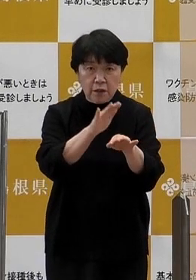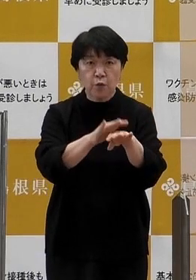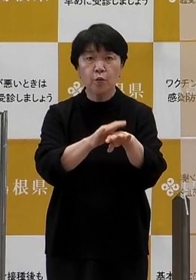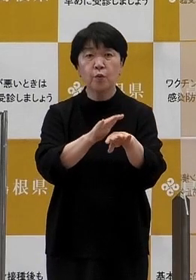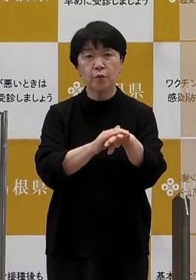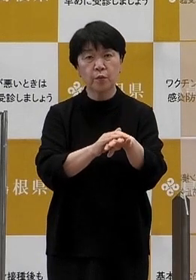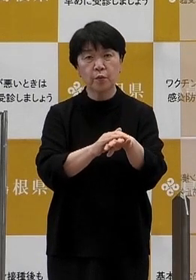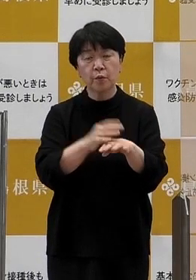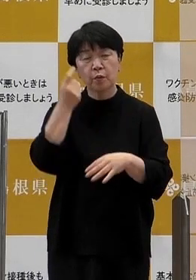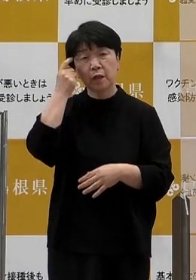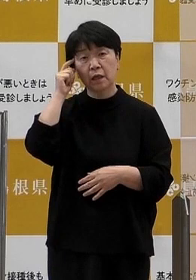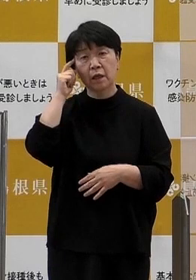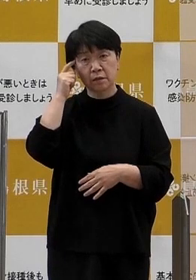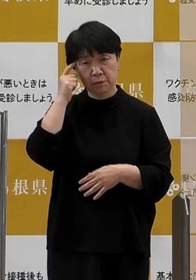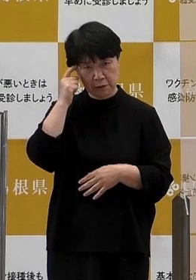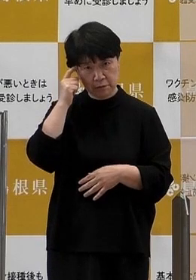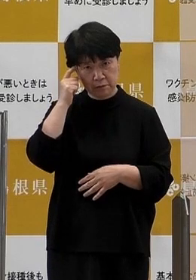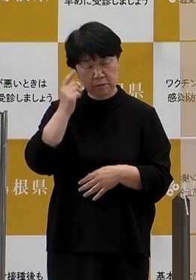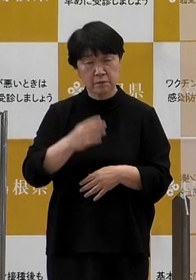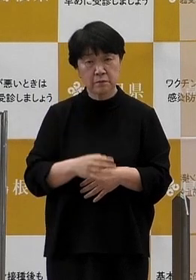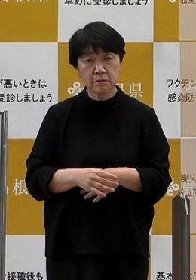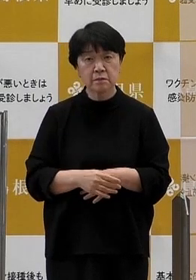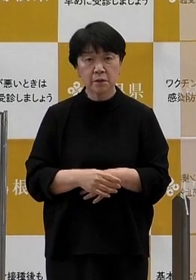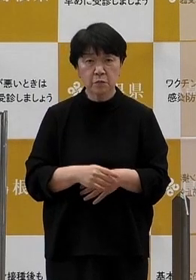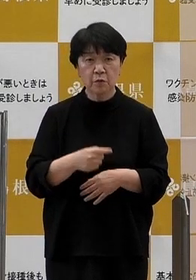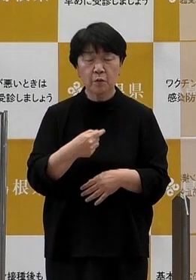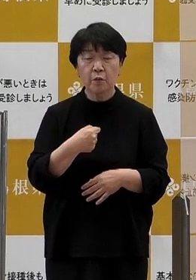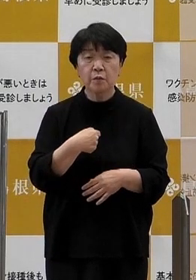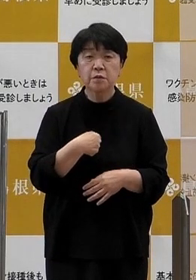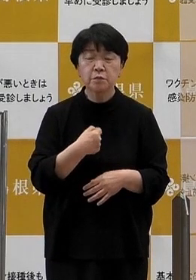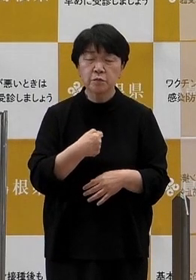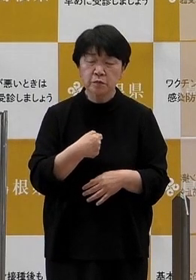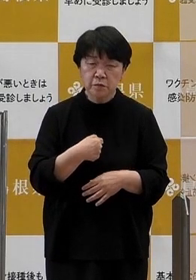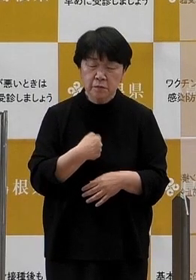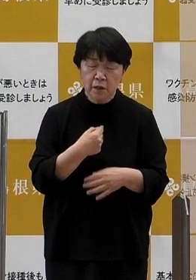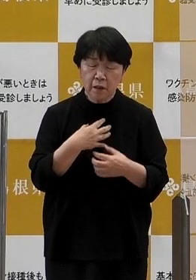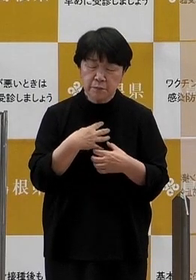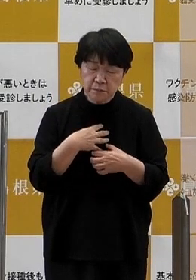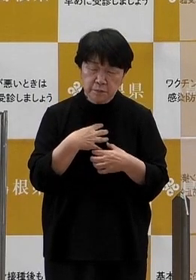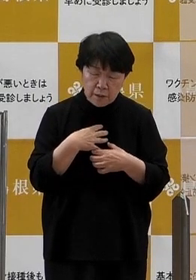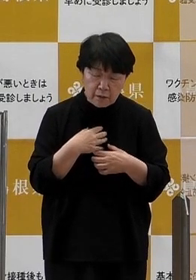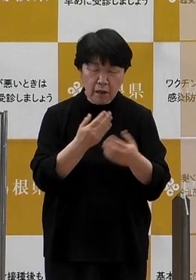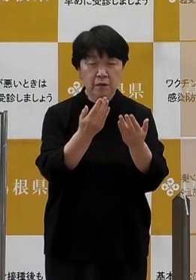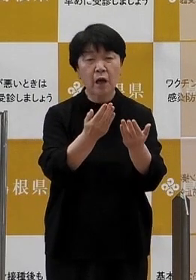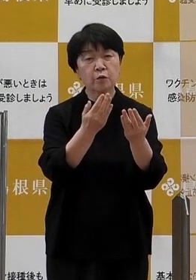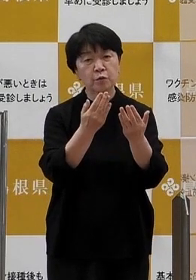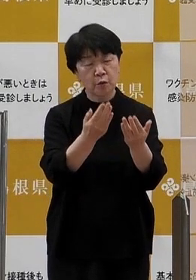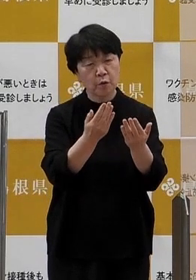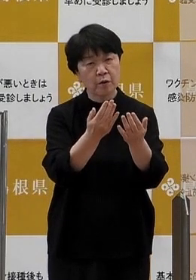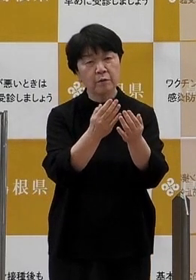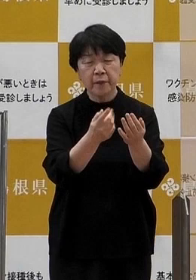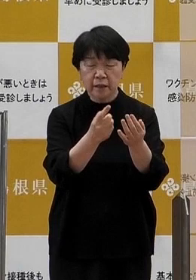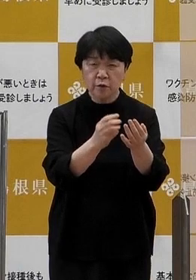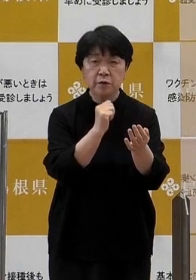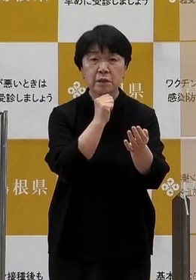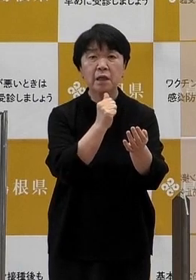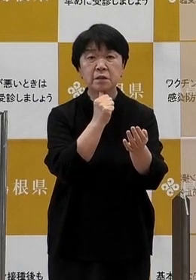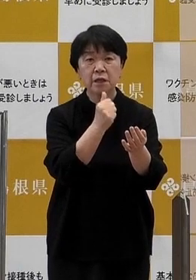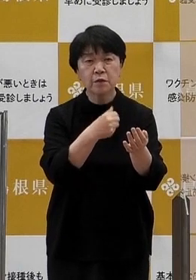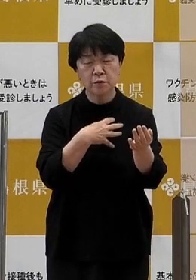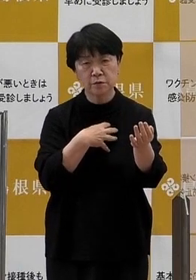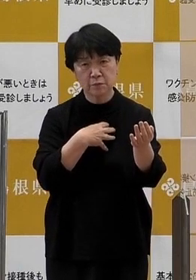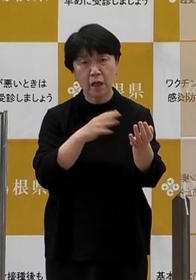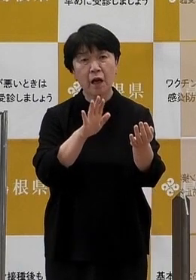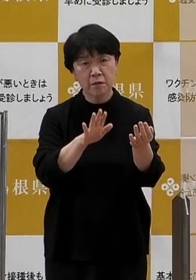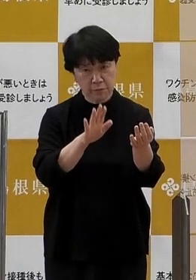ています。ただ学校の、まあ、学びが止まるという副作用はありますけども、まあ、そういった意味で今回のオミクロン